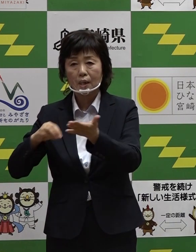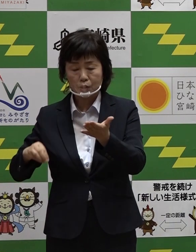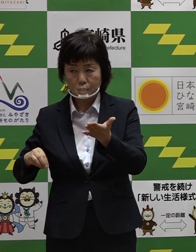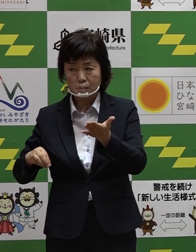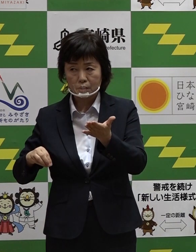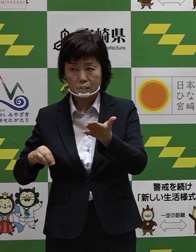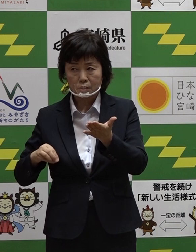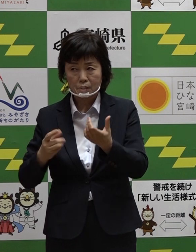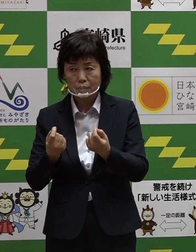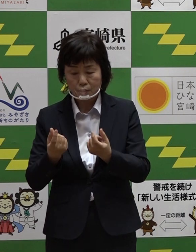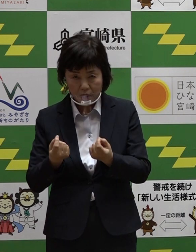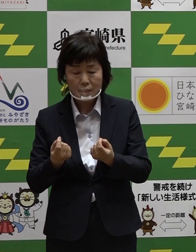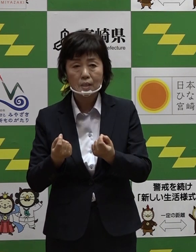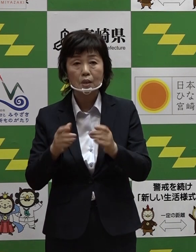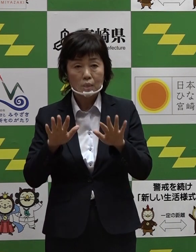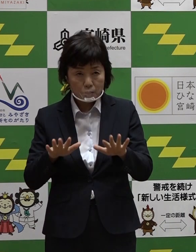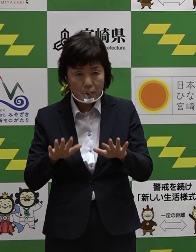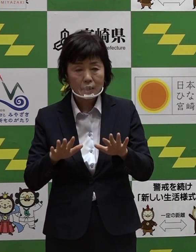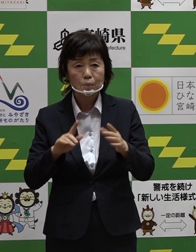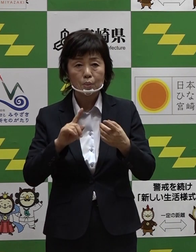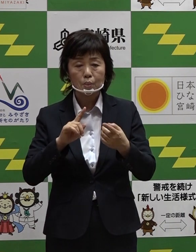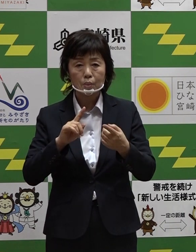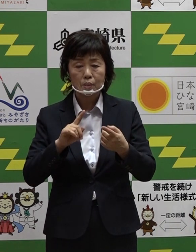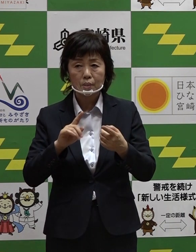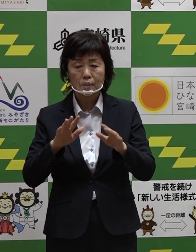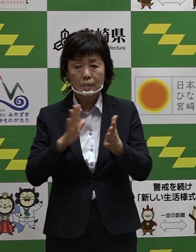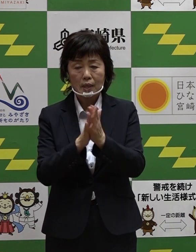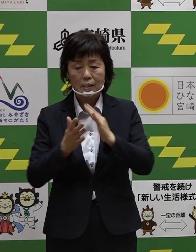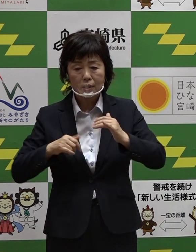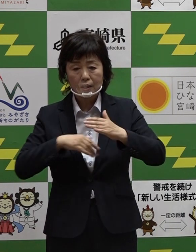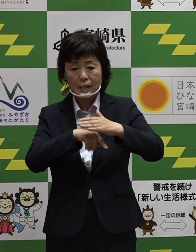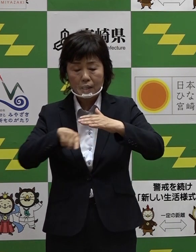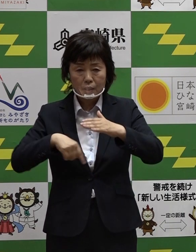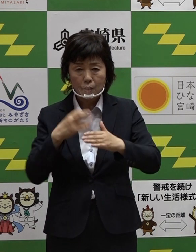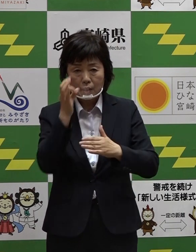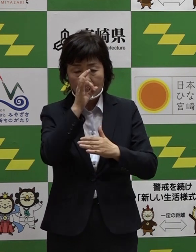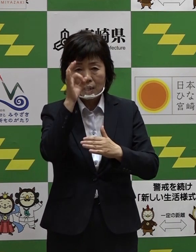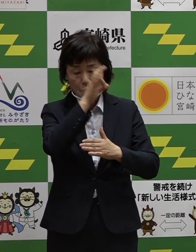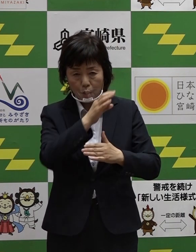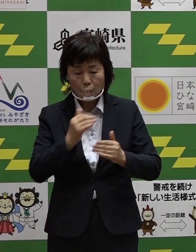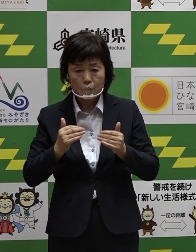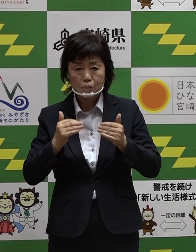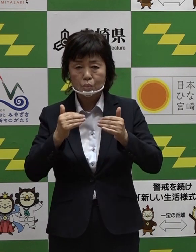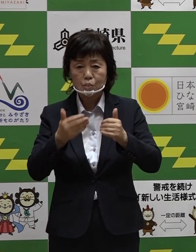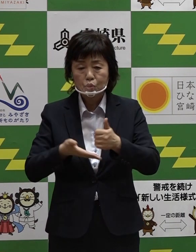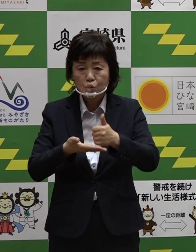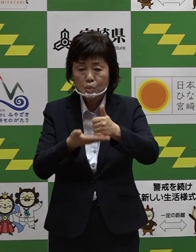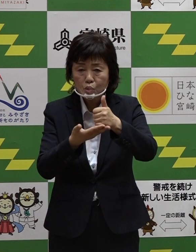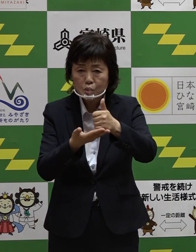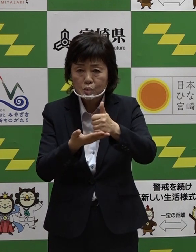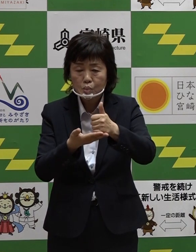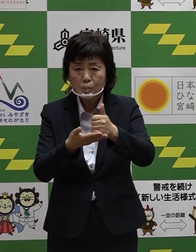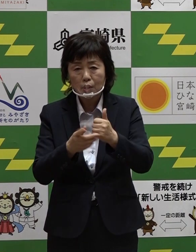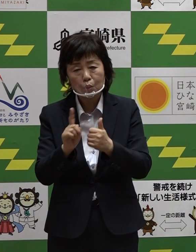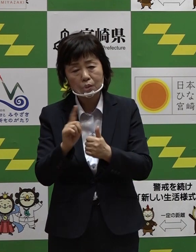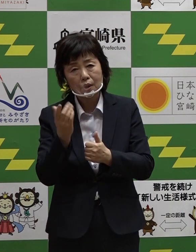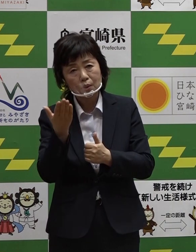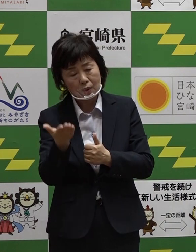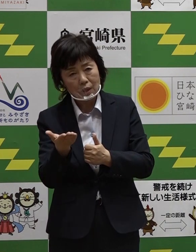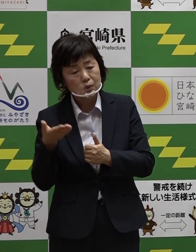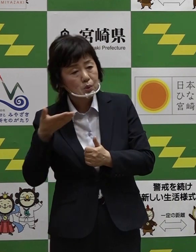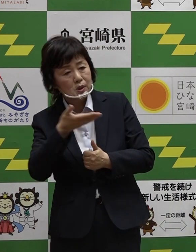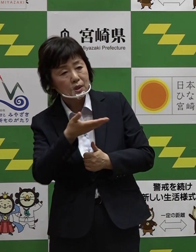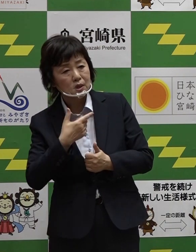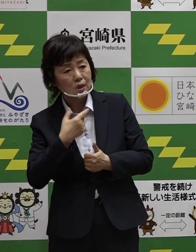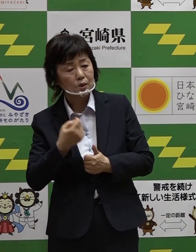ということなんですけど、そのタイミングで県外の観光をまず推奨するっていうのはどうしてなのかを